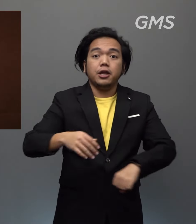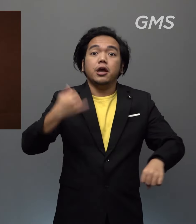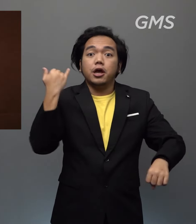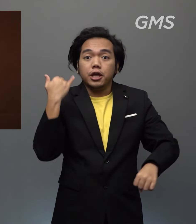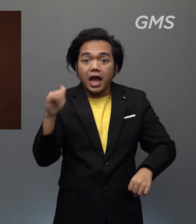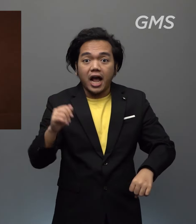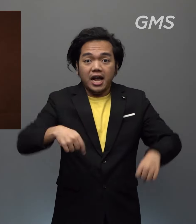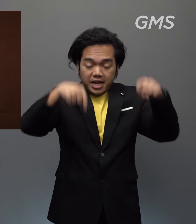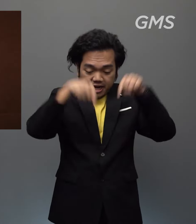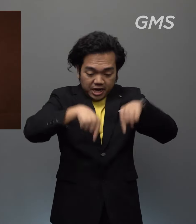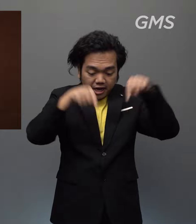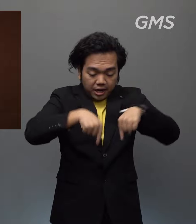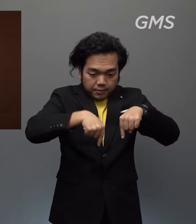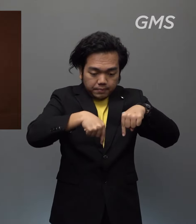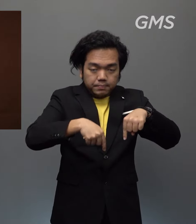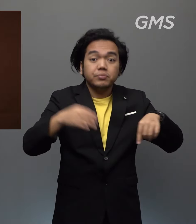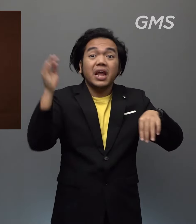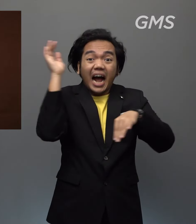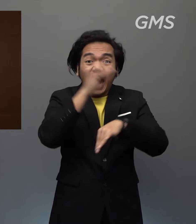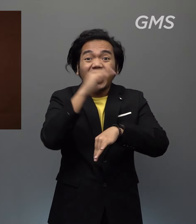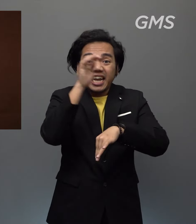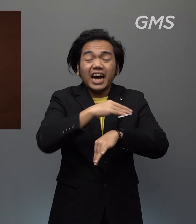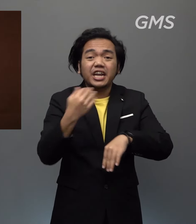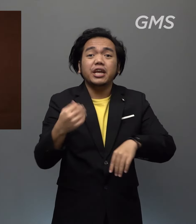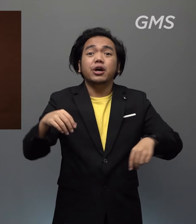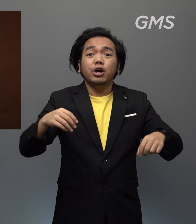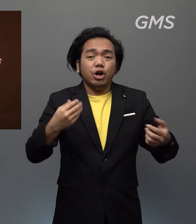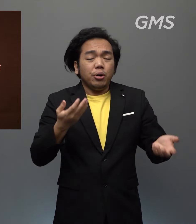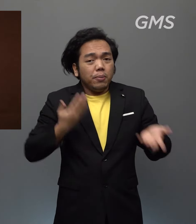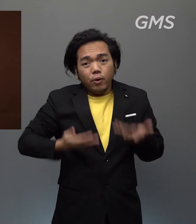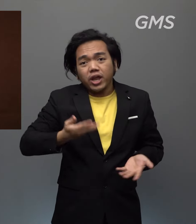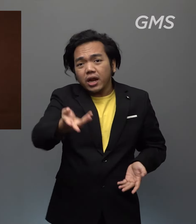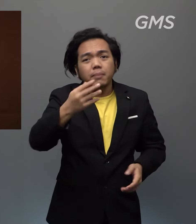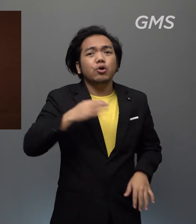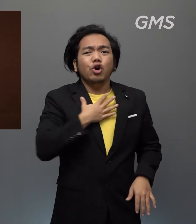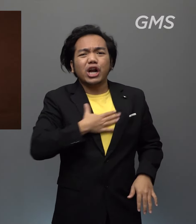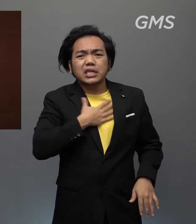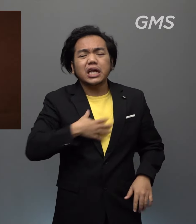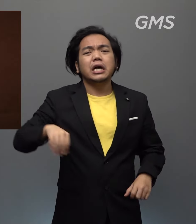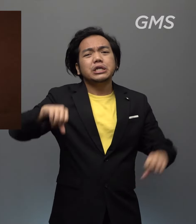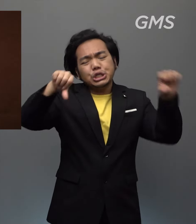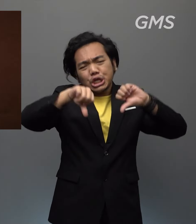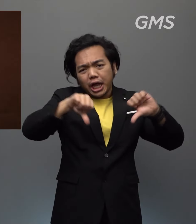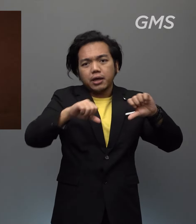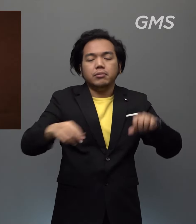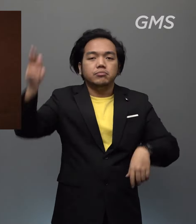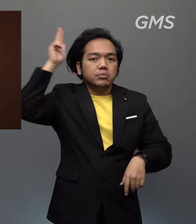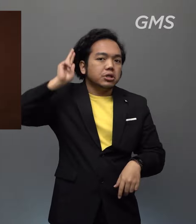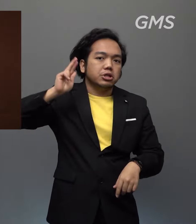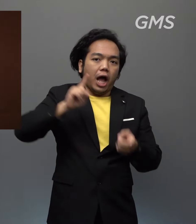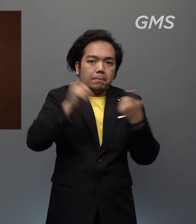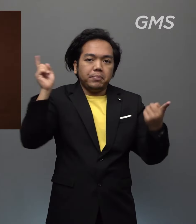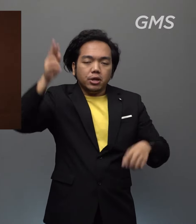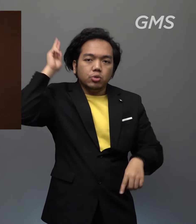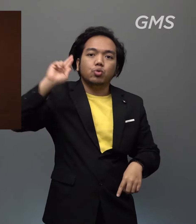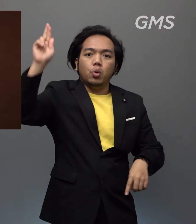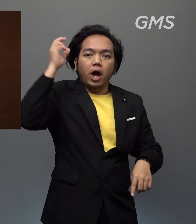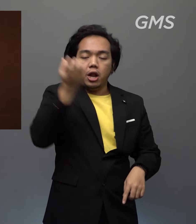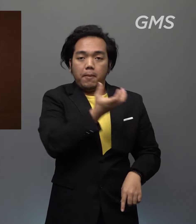justru saat-saat ini, Dia tetap berbicara kepadamu. Dia menolongmu pasti. Tapi Dia akan memberitahukan